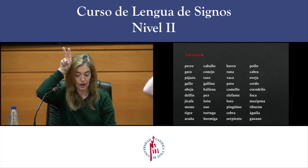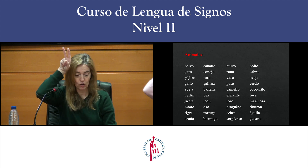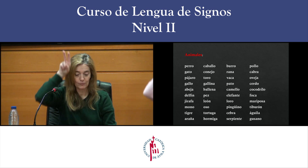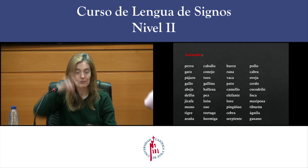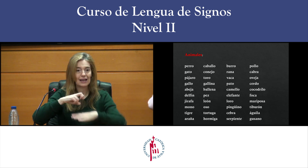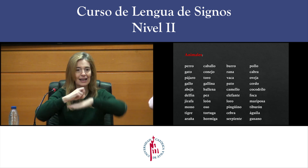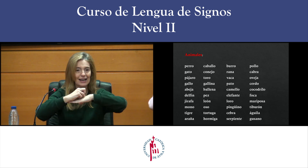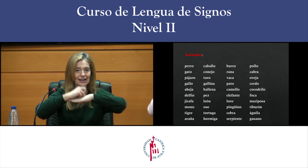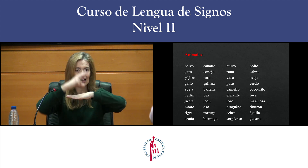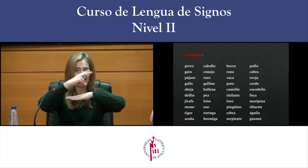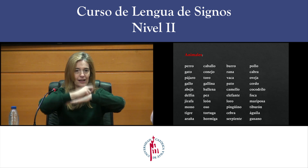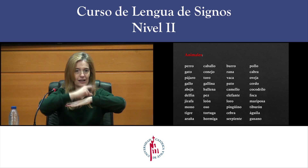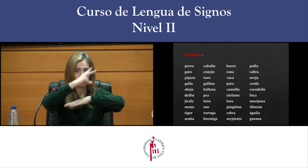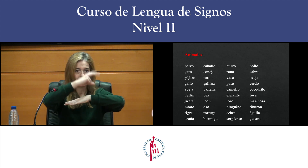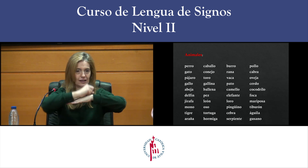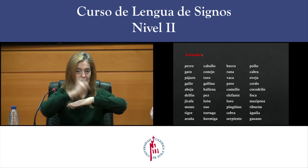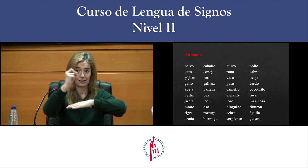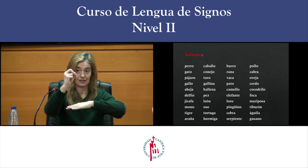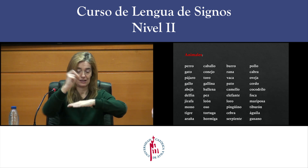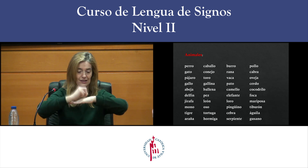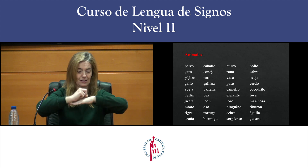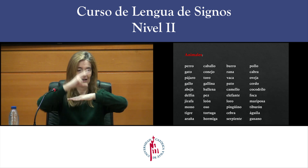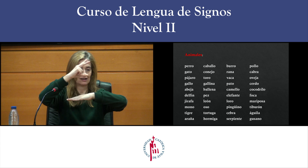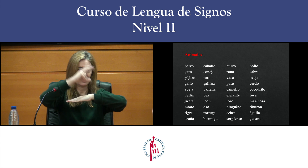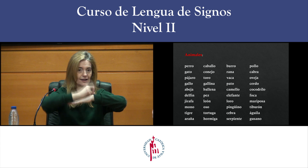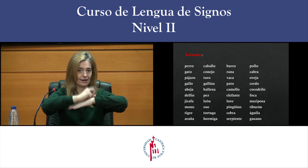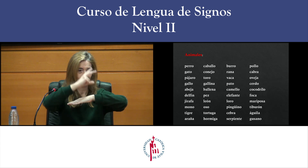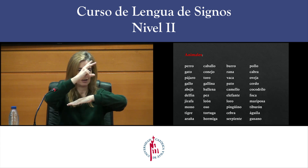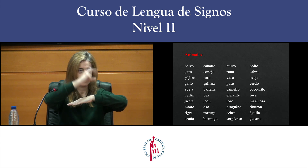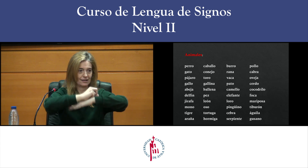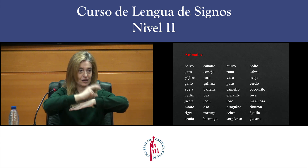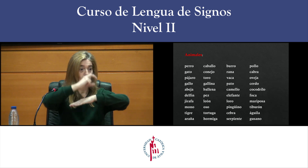o conejo Rana rana saltando